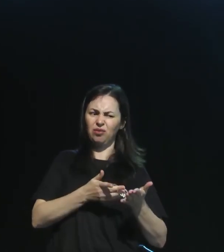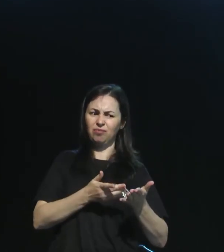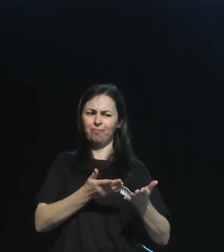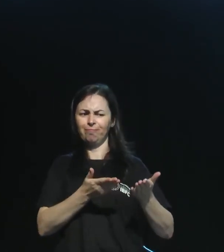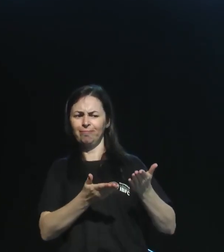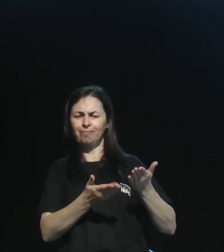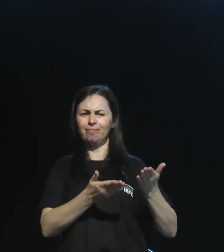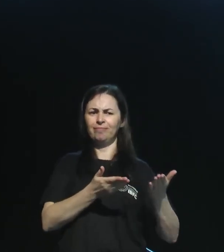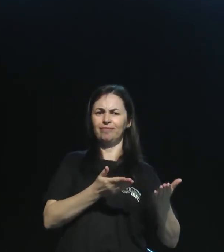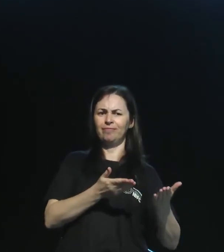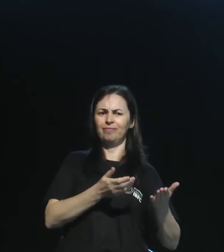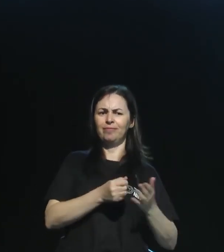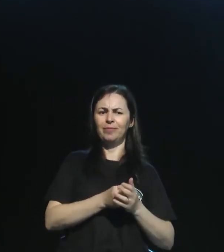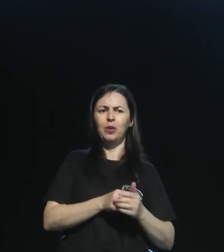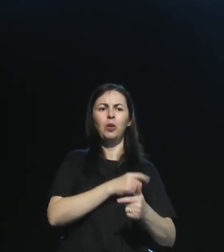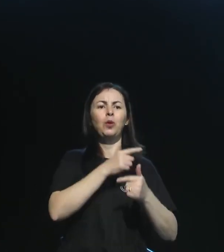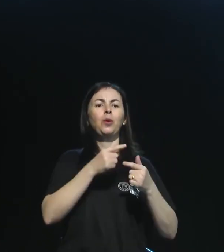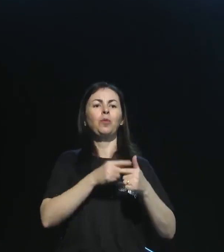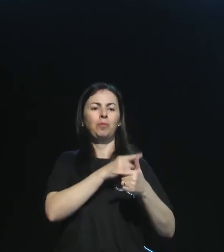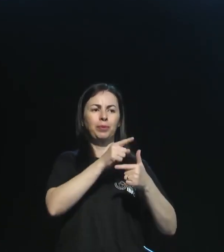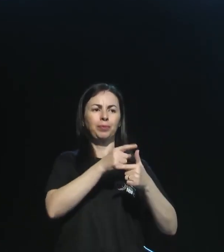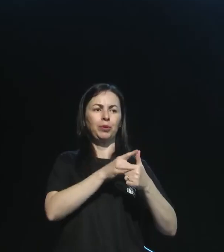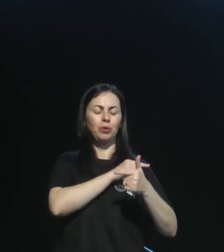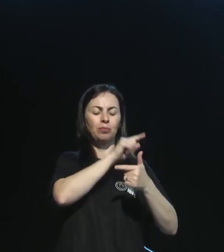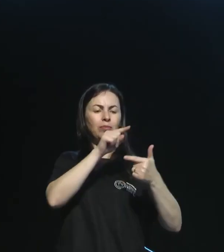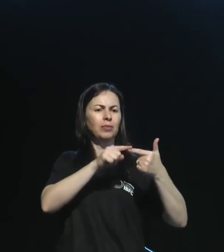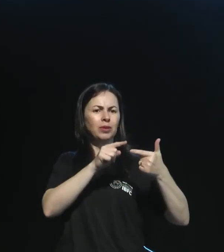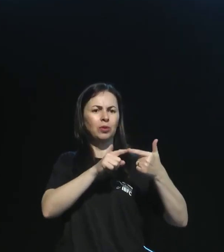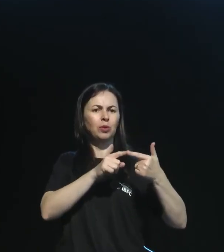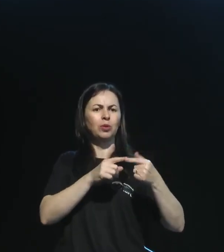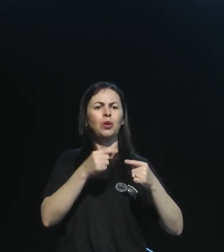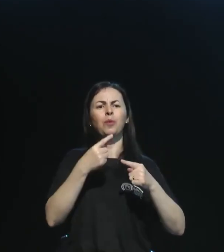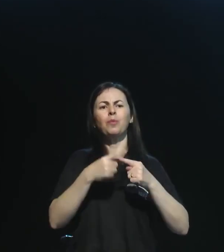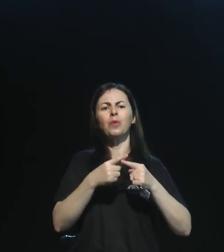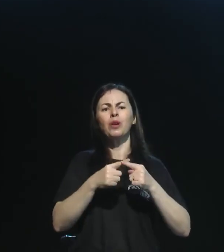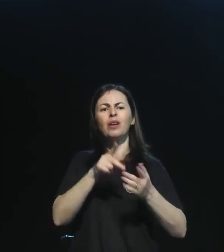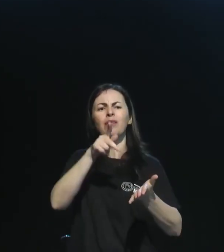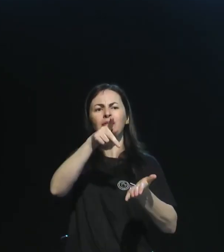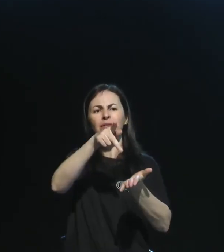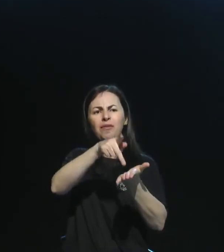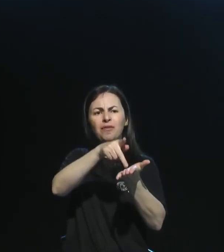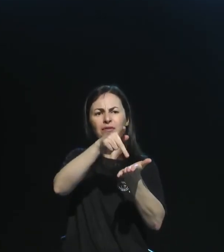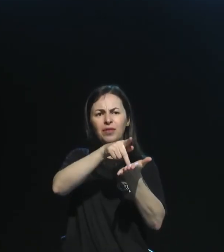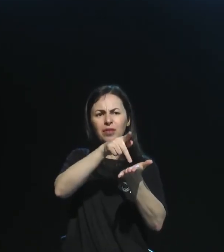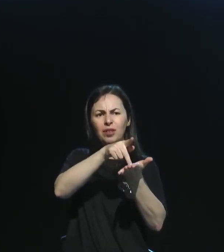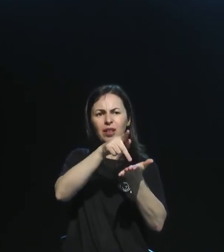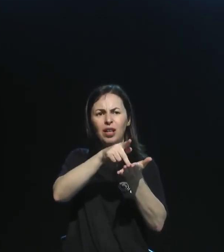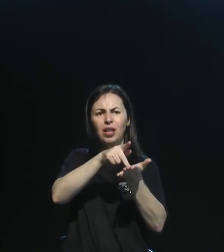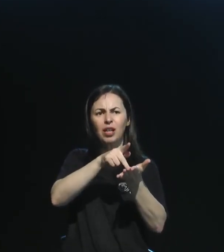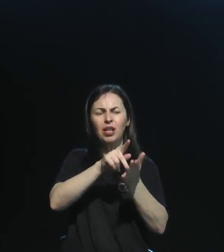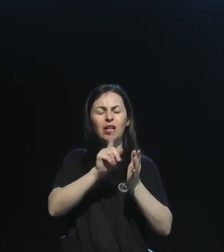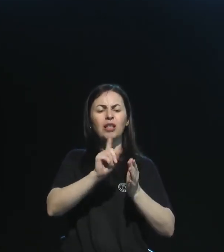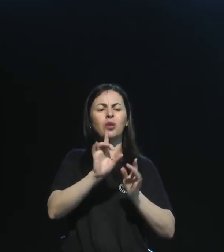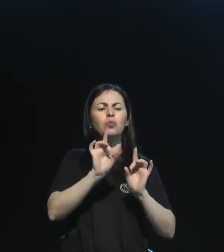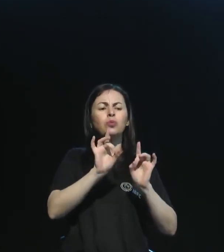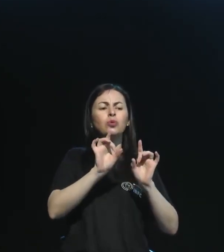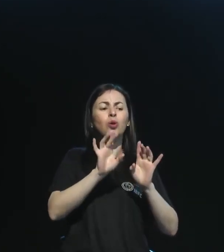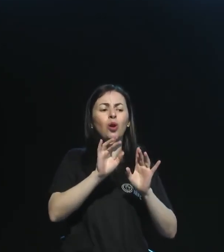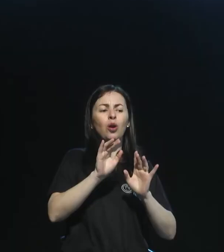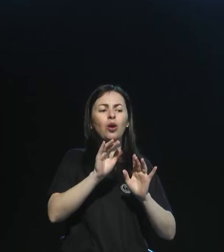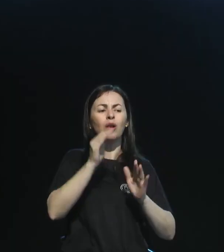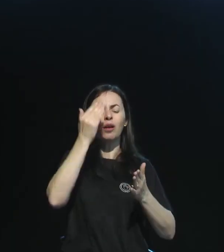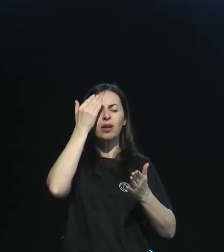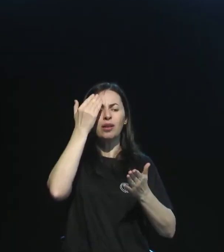E a segunda coisa é que a verdade não é apenas algo que a gente acredita.